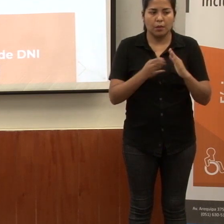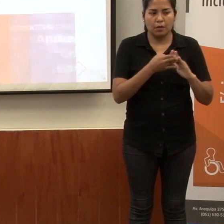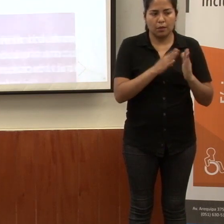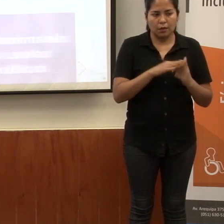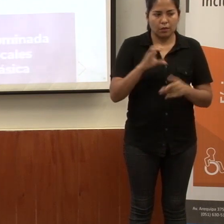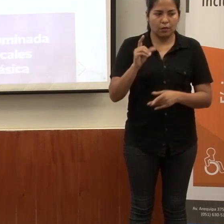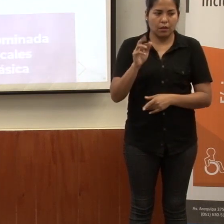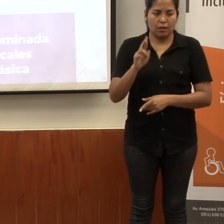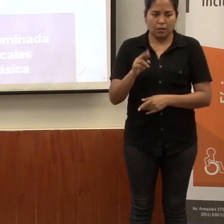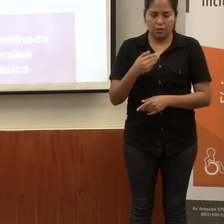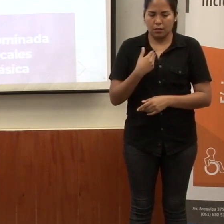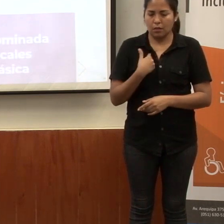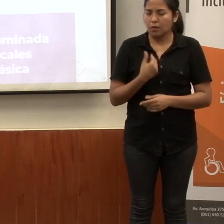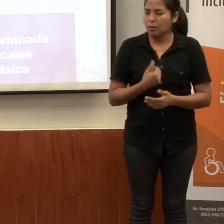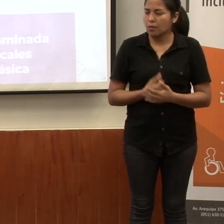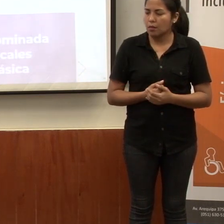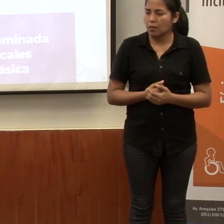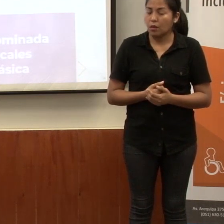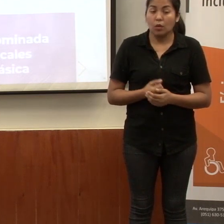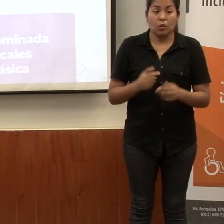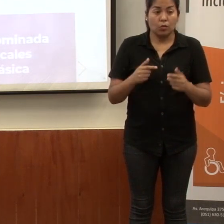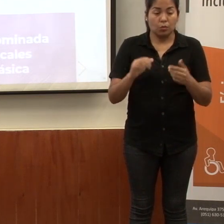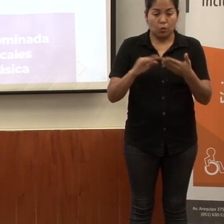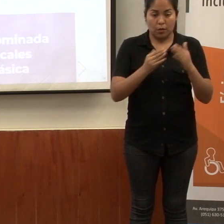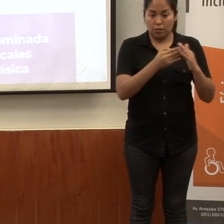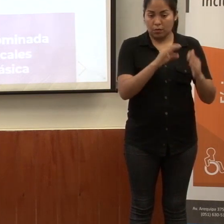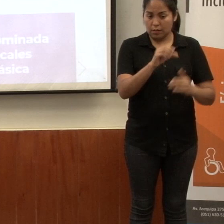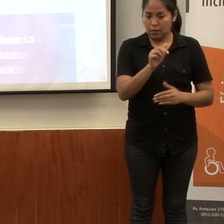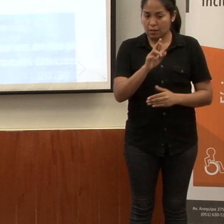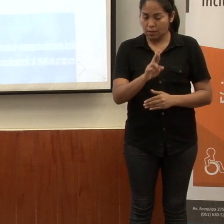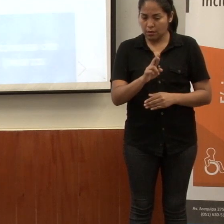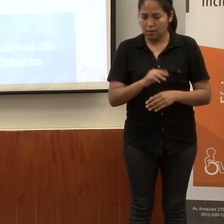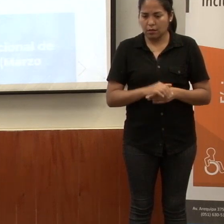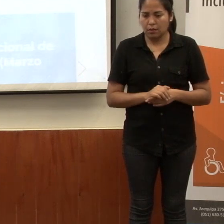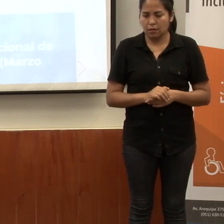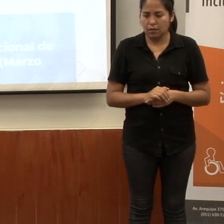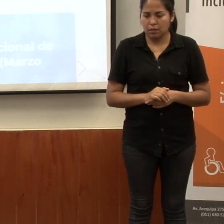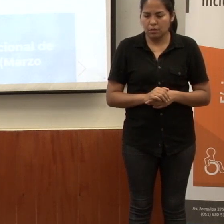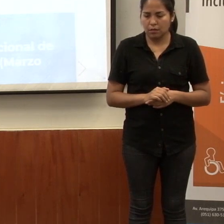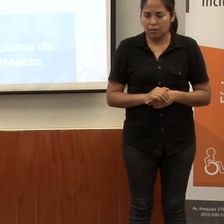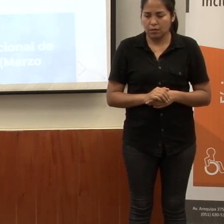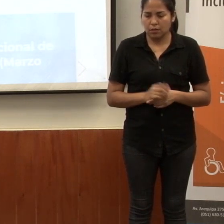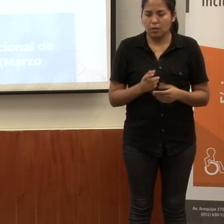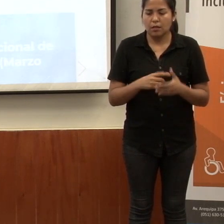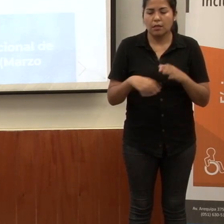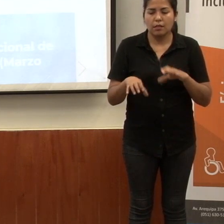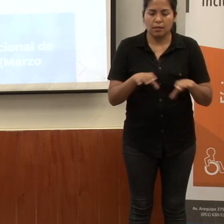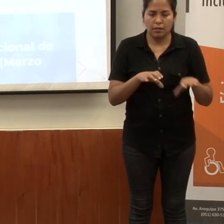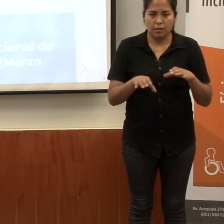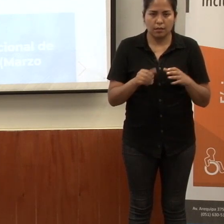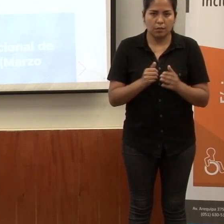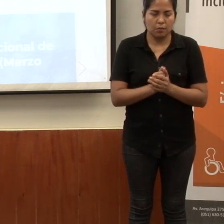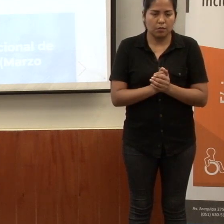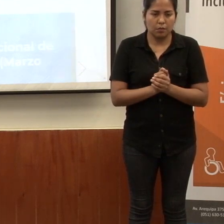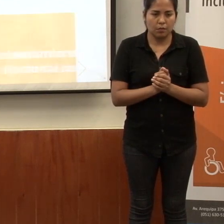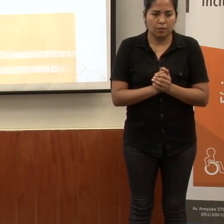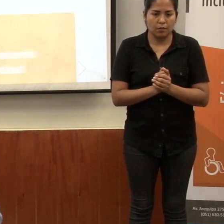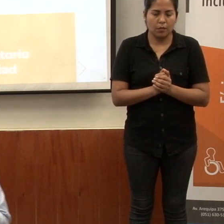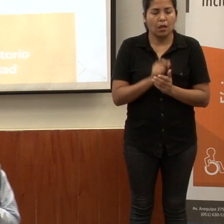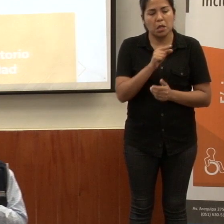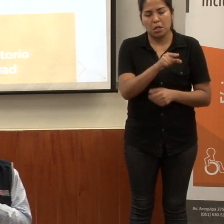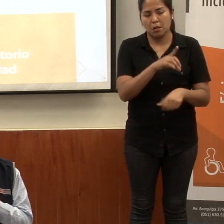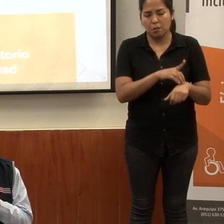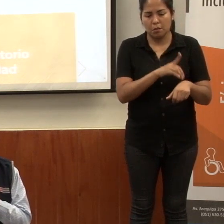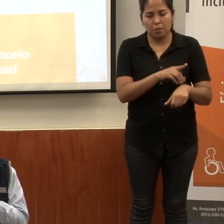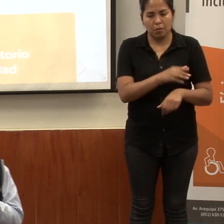De los CAR. Nosotros con los CAR, lo que hemos hecho, por ejemplo, el Procultor Pérez Araníbar nos pidió, había médicos